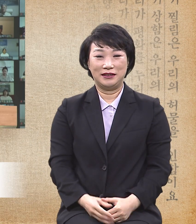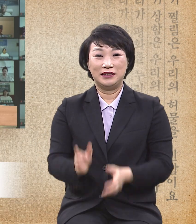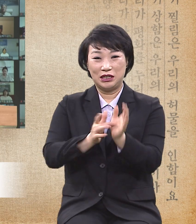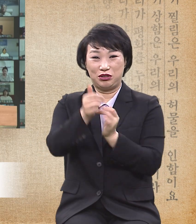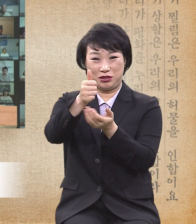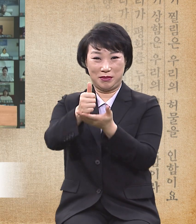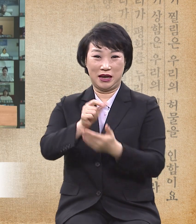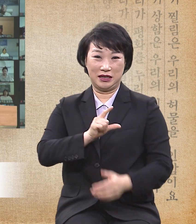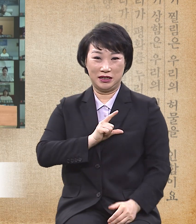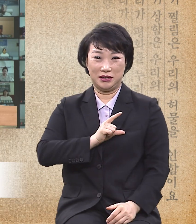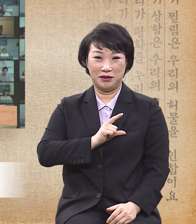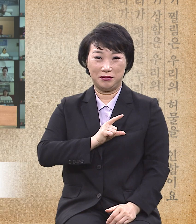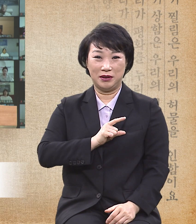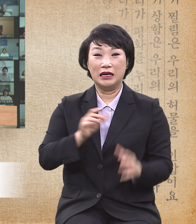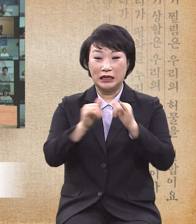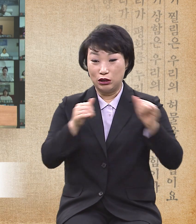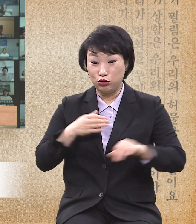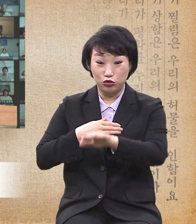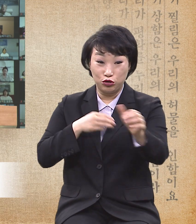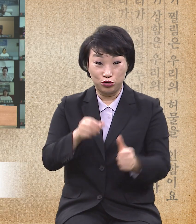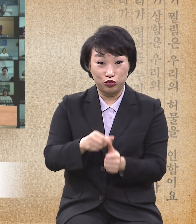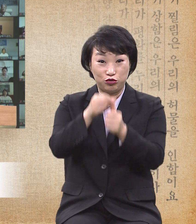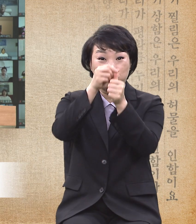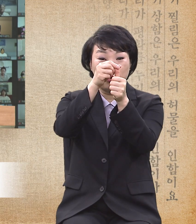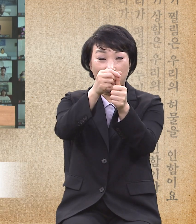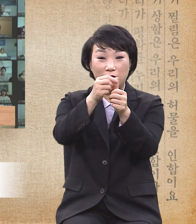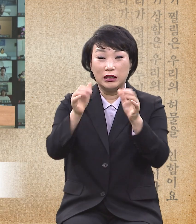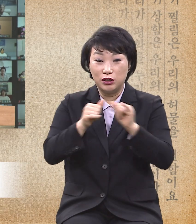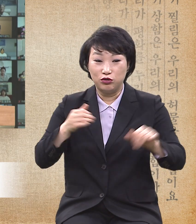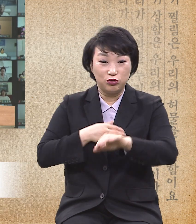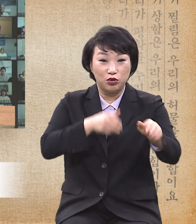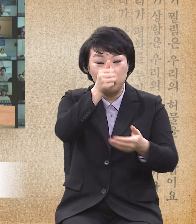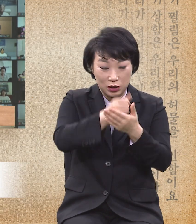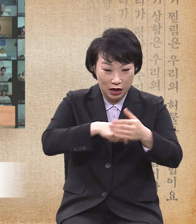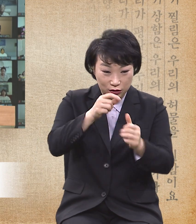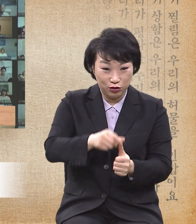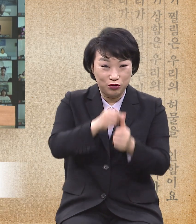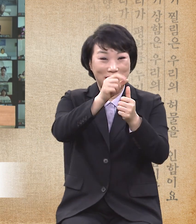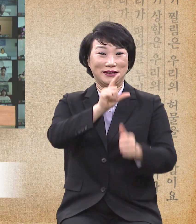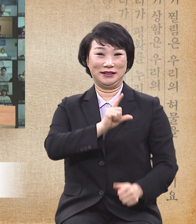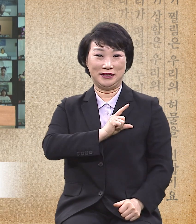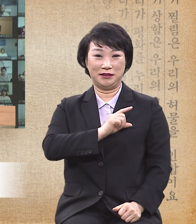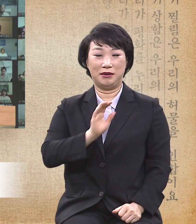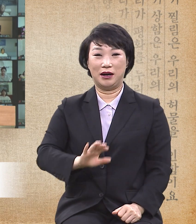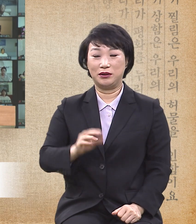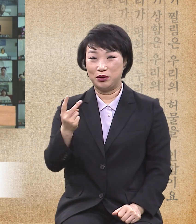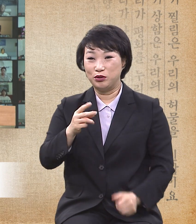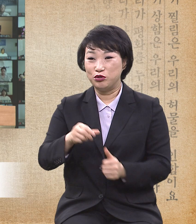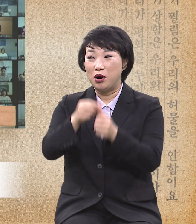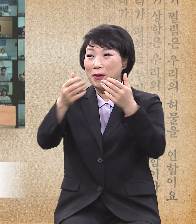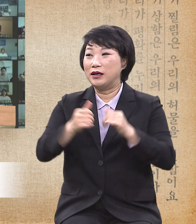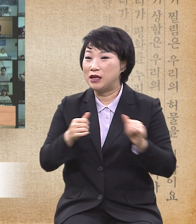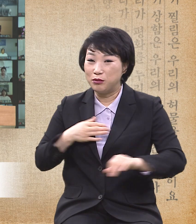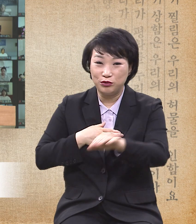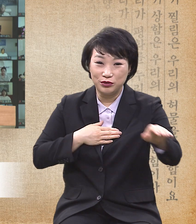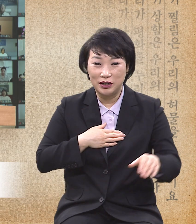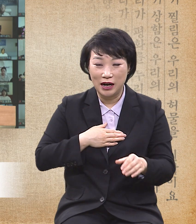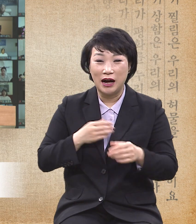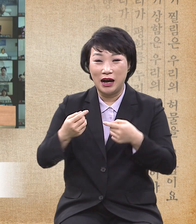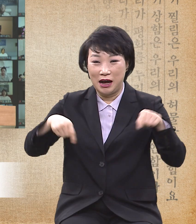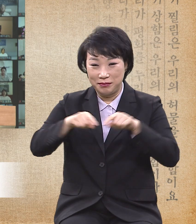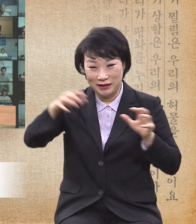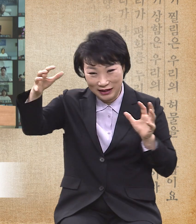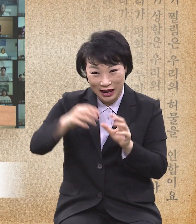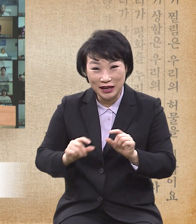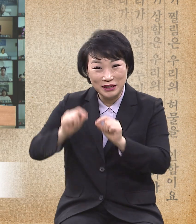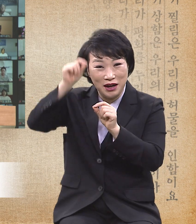예수의 이름은 인류 구원에서 인류를 죄에서 구원하는 이름이요, 또 구원받은 자들과 영원히